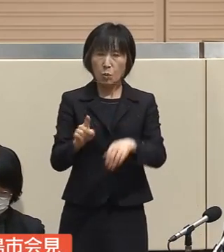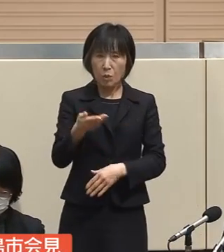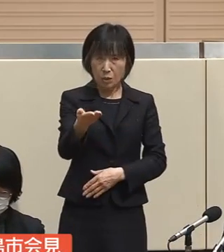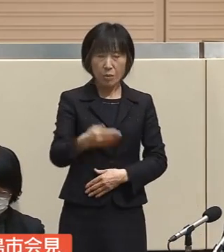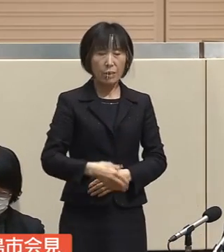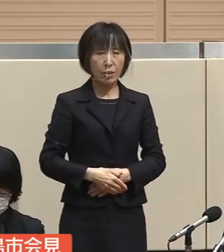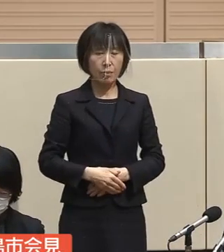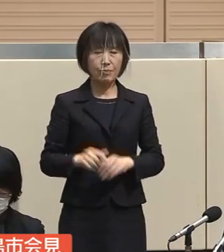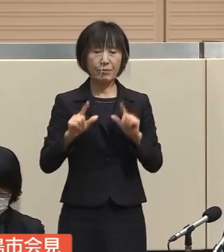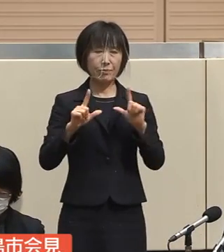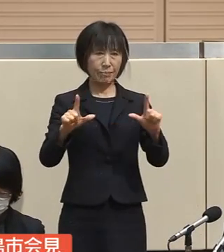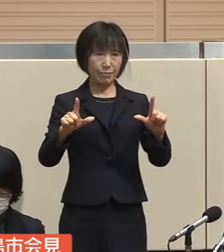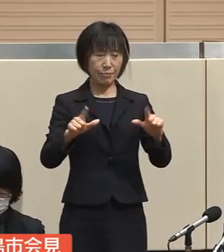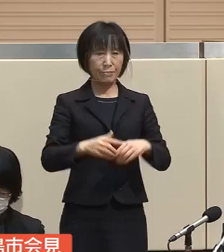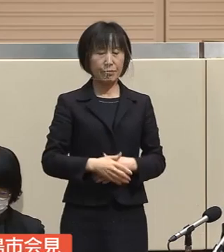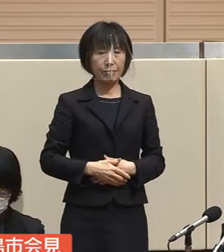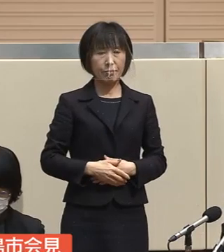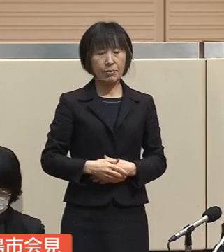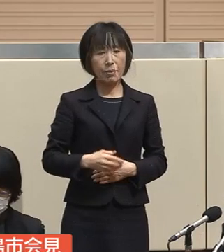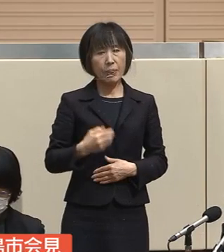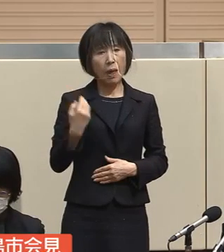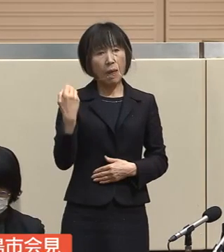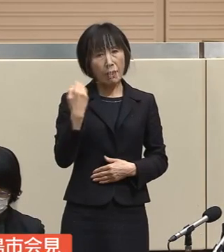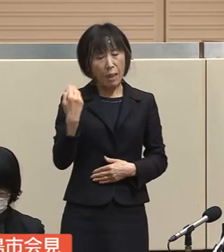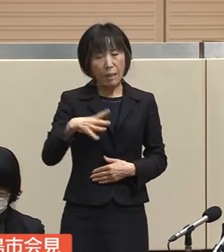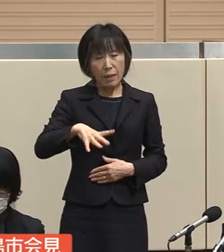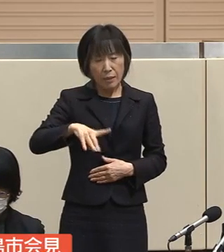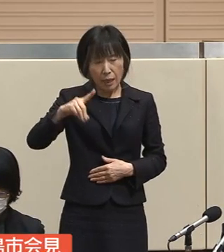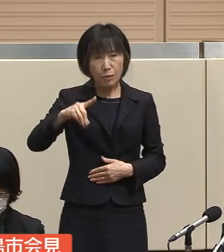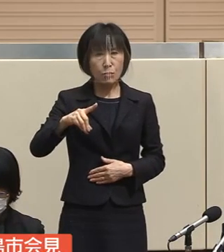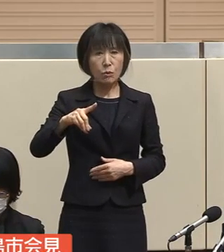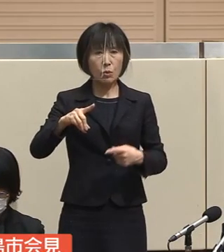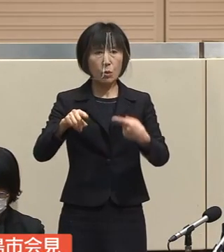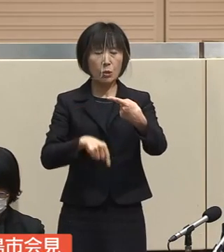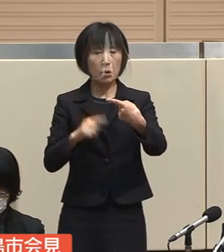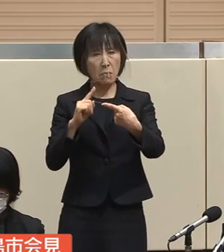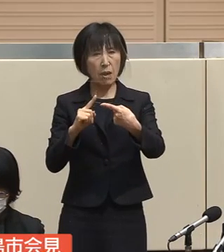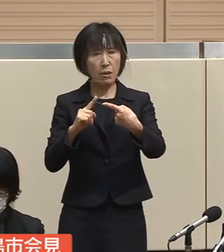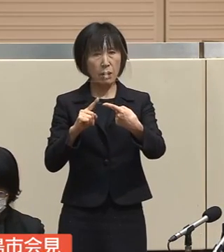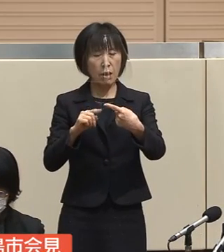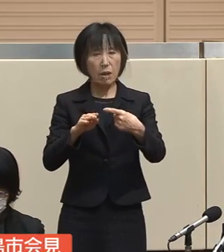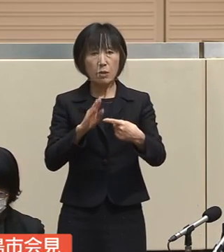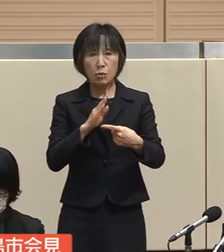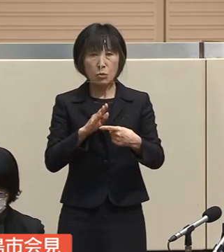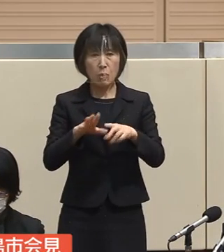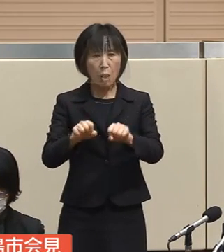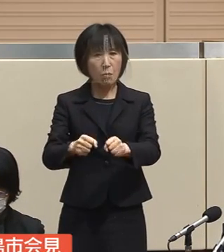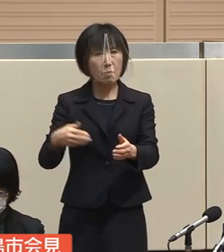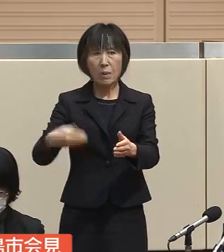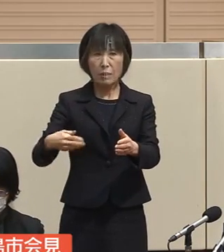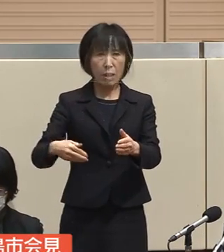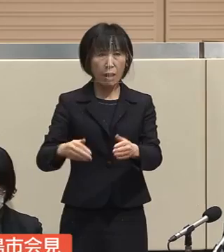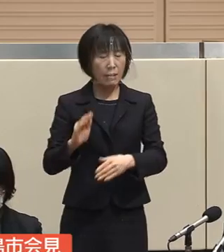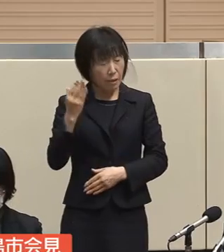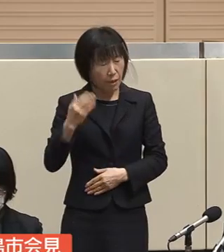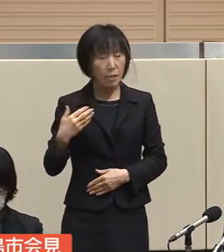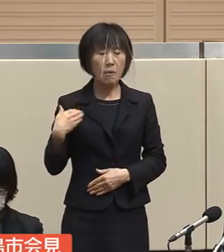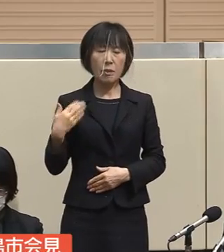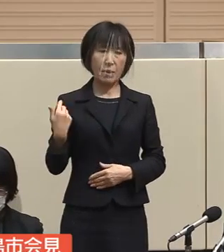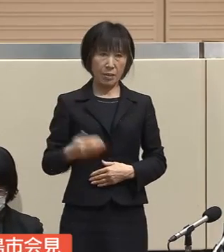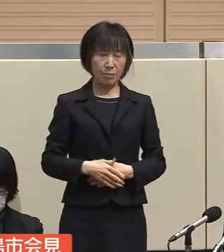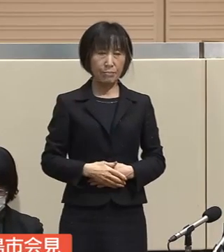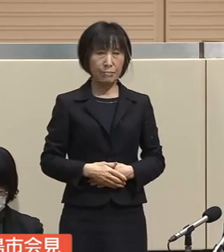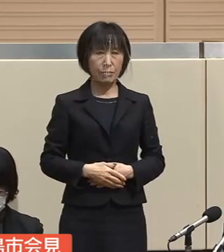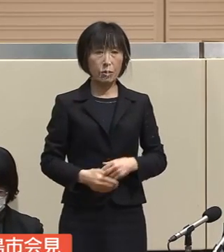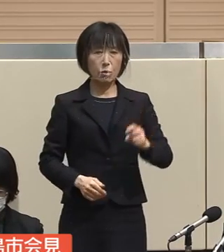、これは一体どなたがですね、最初の初発かというのがですね、これはなかなか分かりません。というのが、この12月